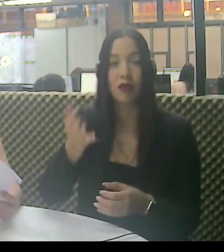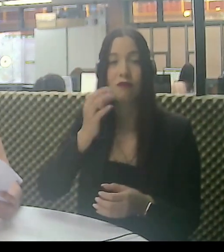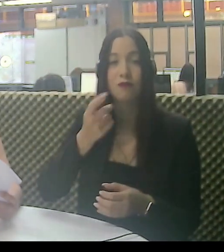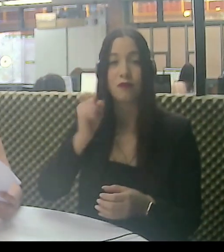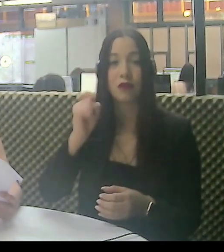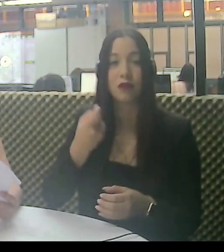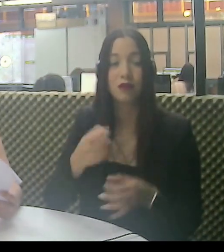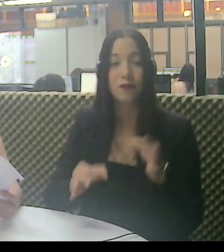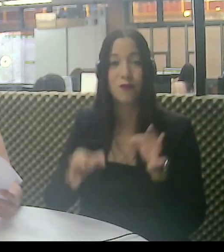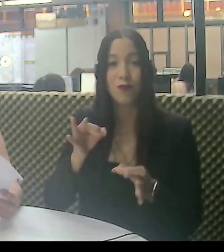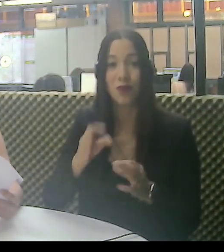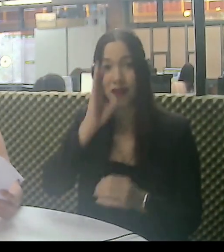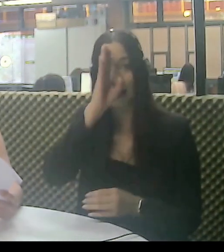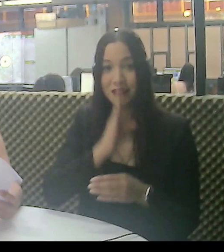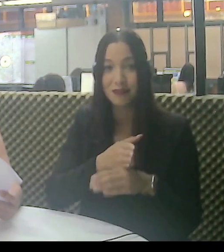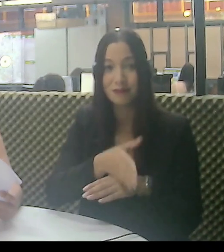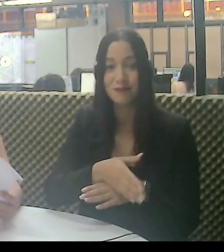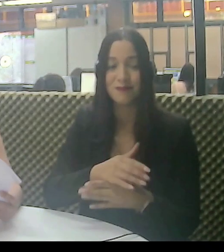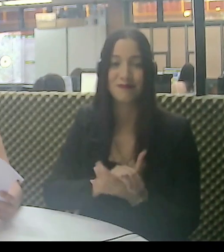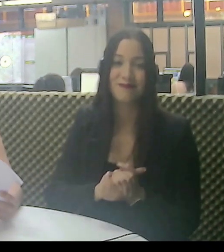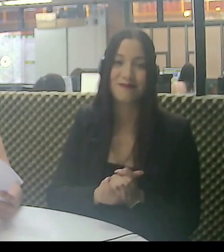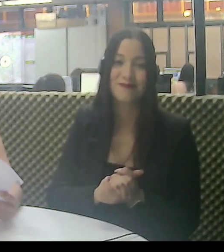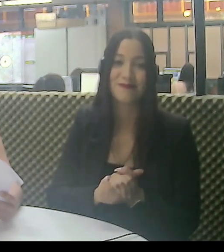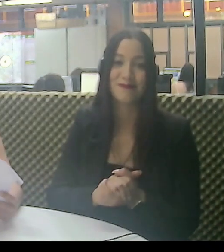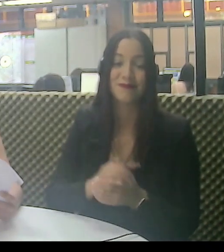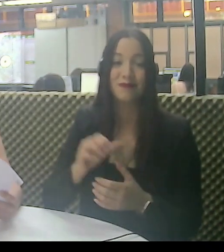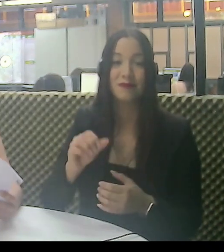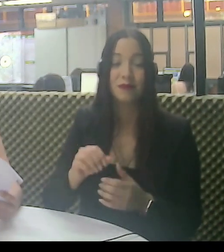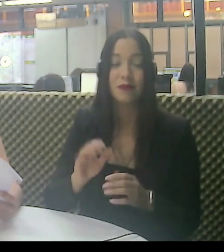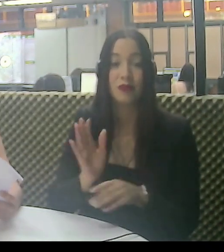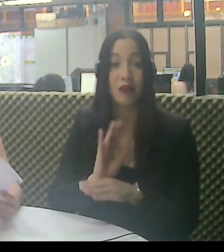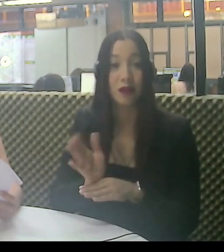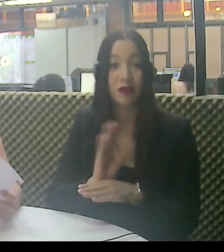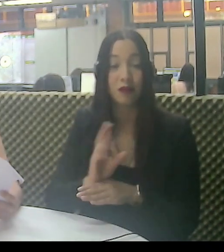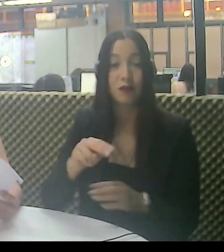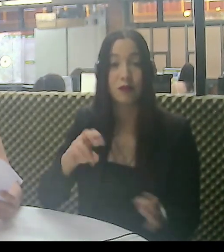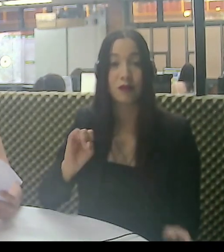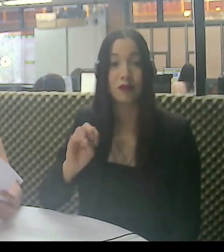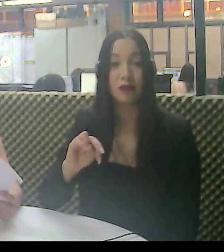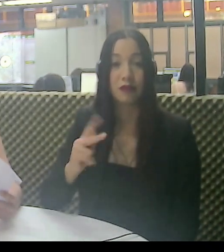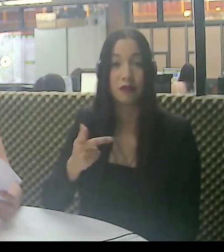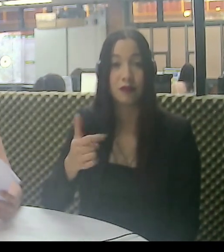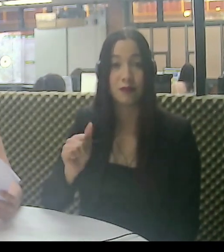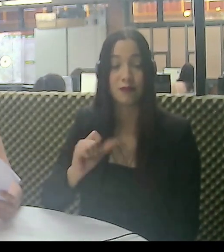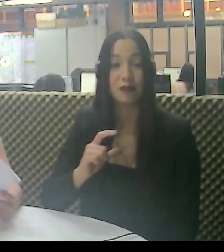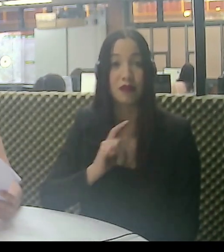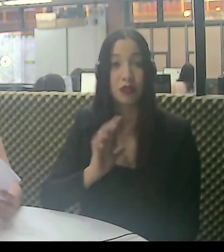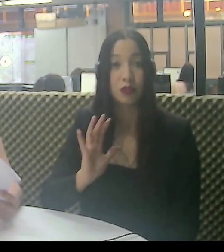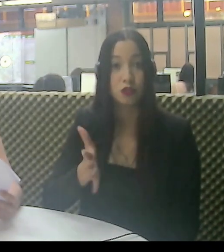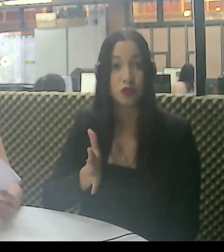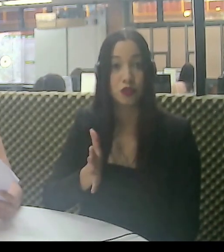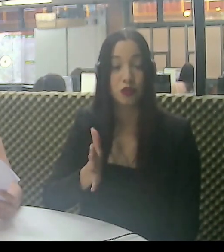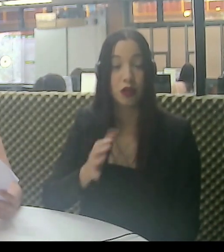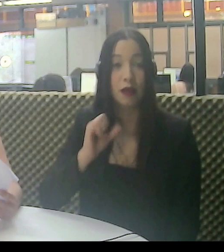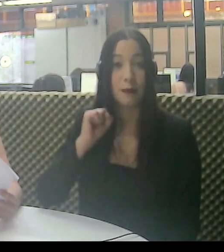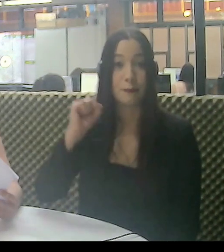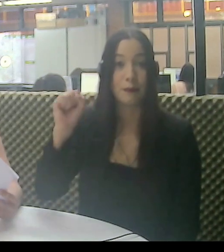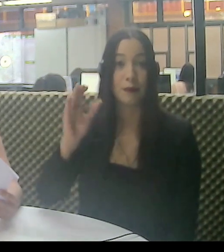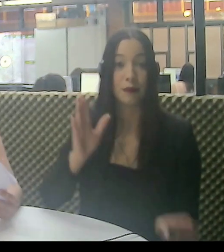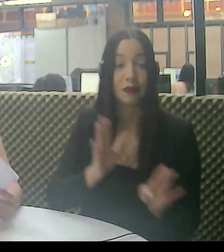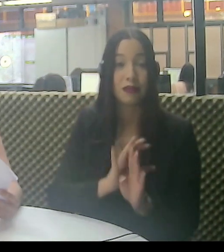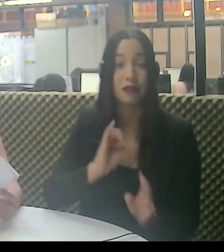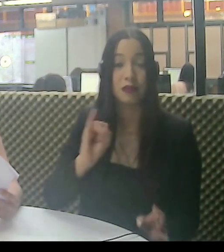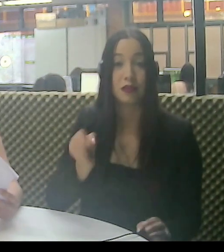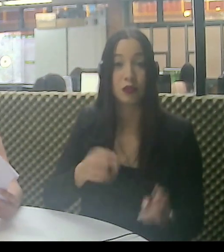entrada gratuita o Cine Teatro em minha rocha já tem programação para o período de Abril a junho de